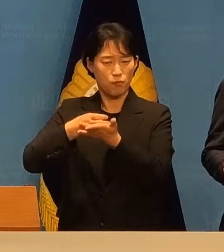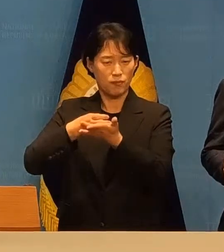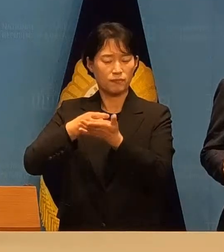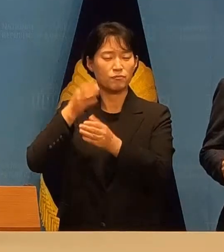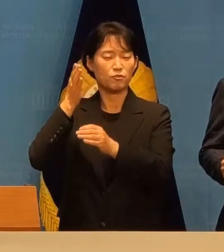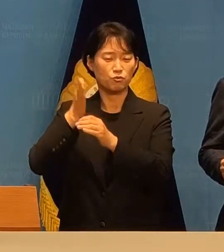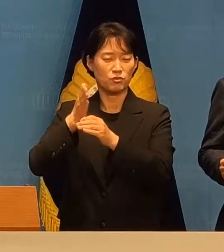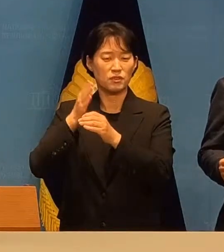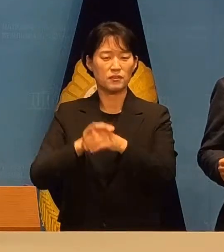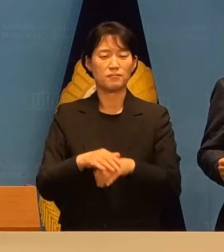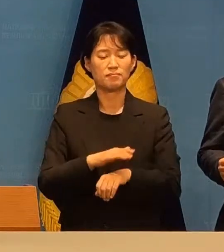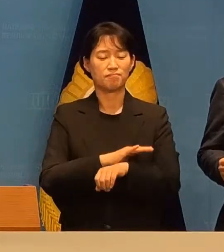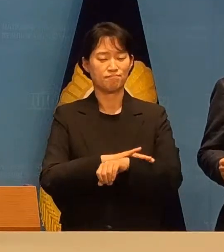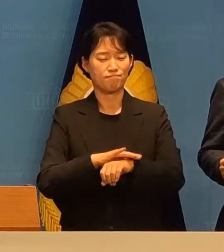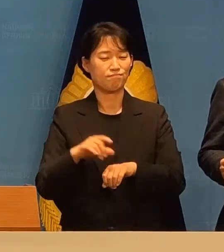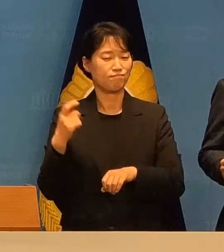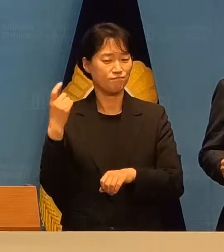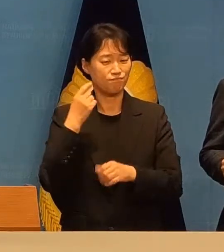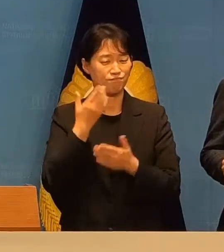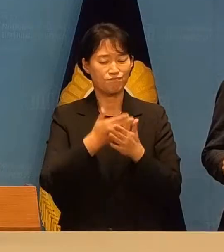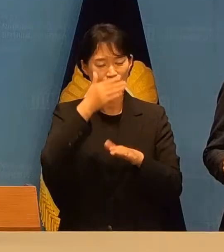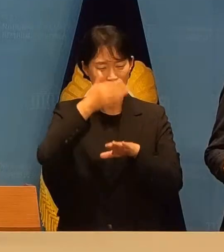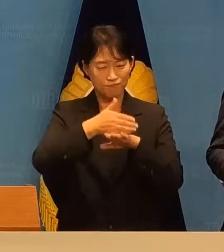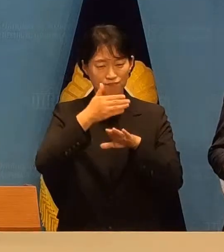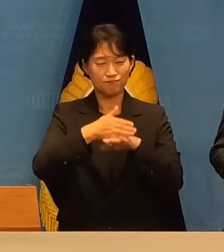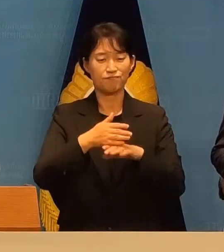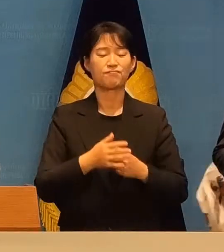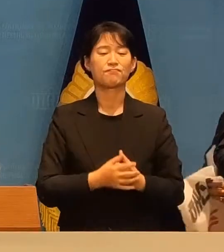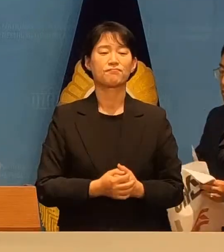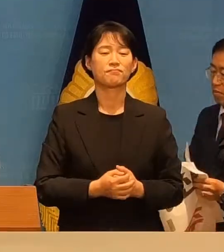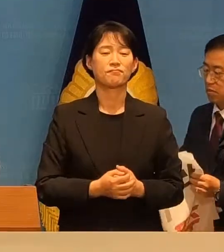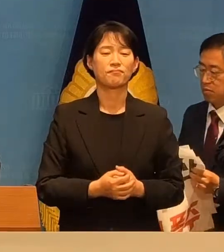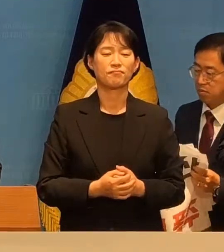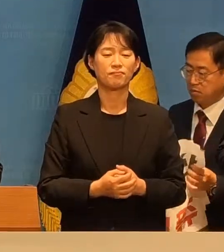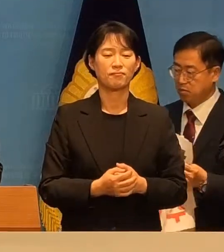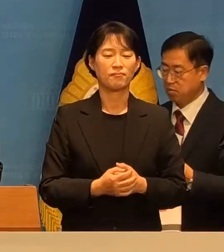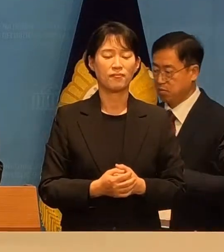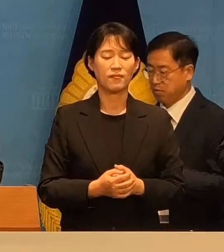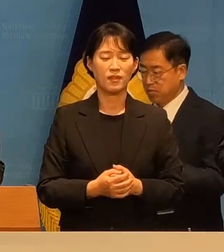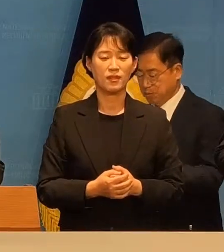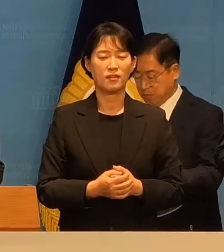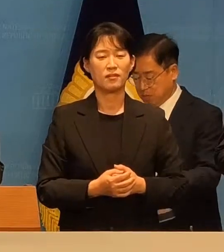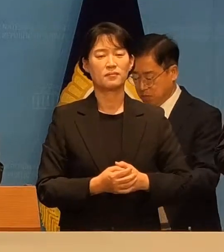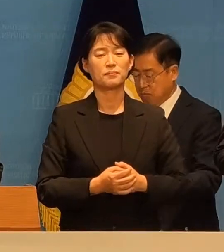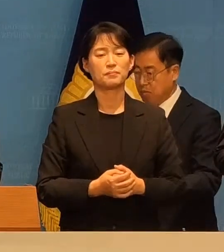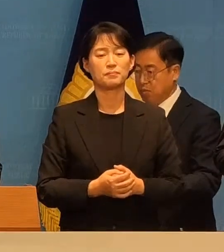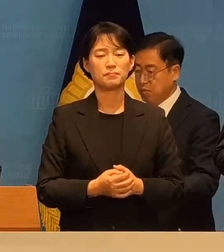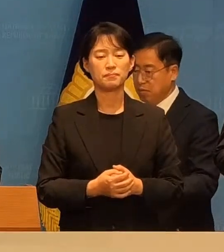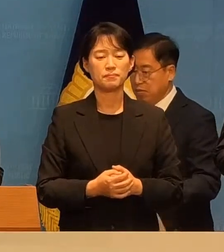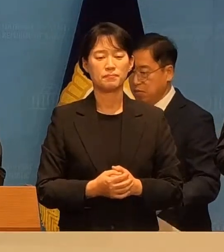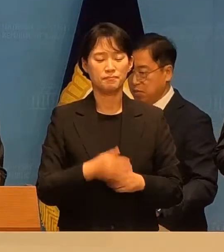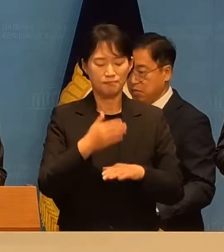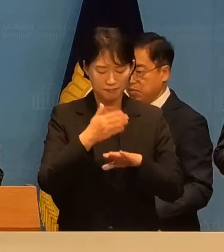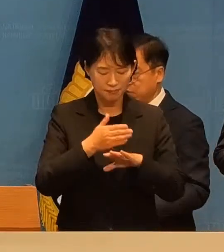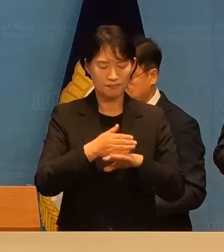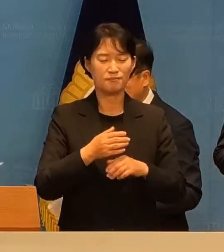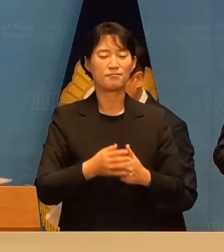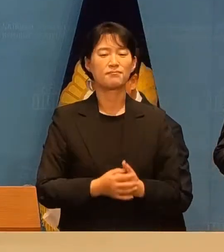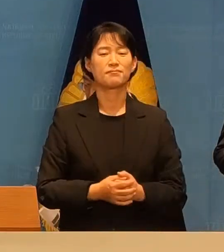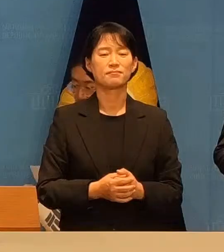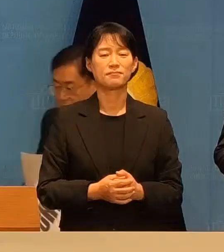원리입니다. 경청해 주셔서 감사합니다. 충남기독교 총연합회장 총회장 김정태 목사 감사합니다.